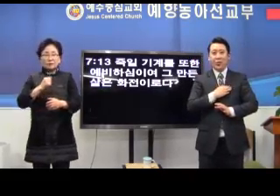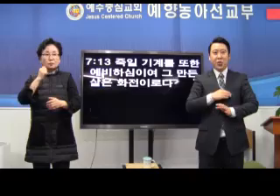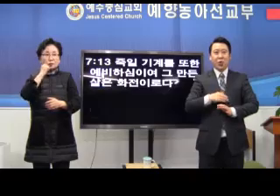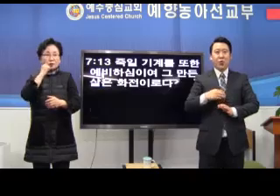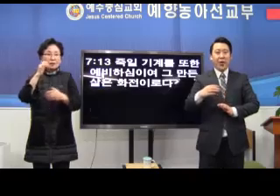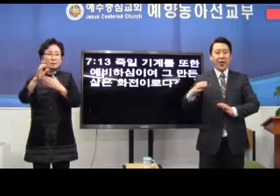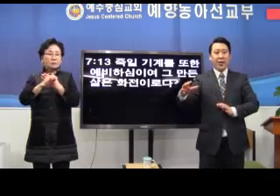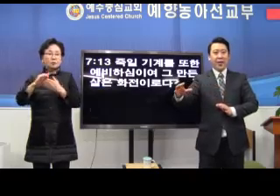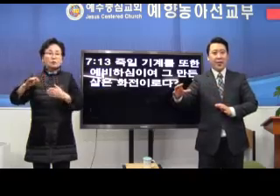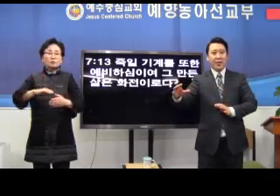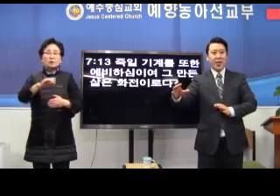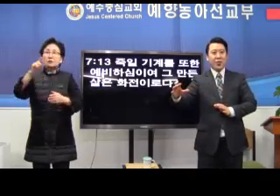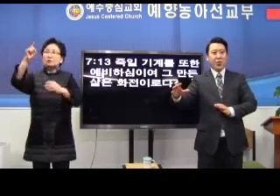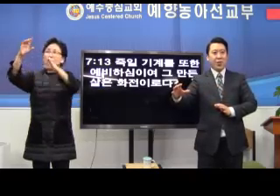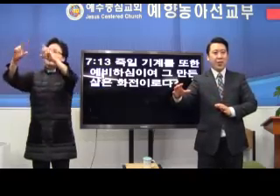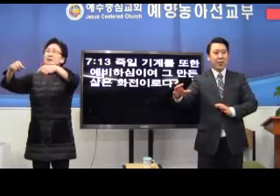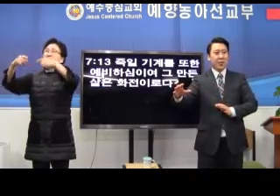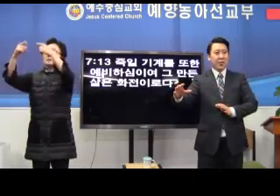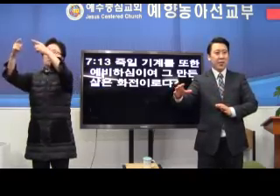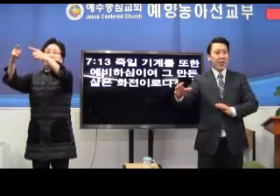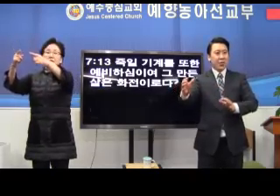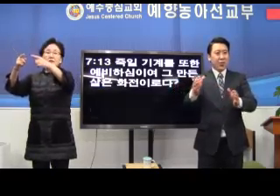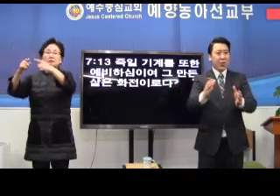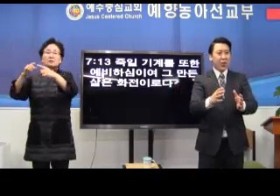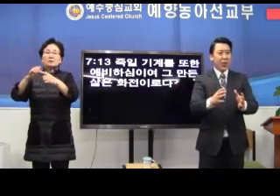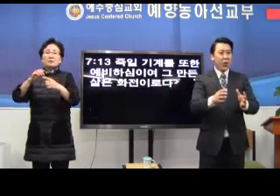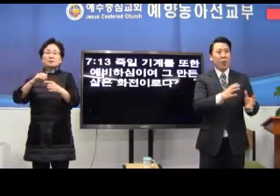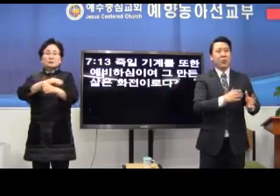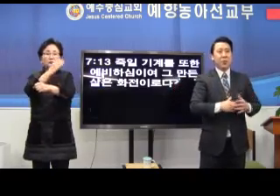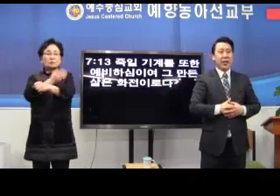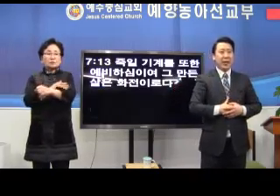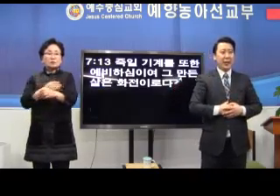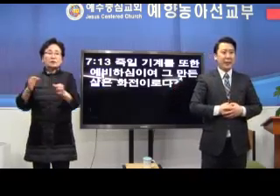우리 천국에 갈 수 있는 능력이 없습니다.